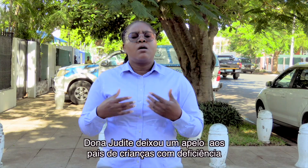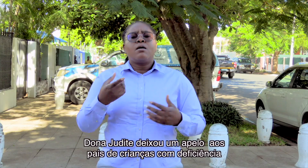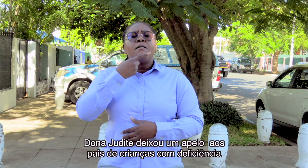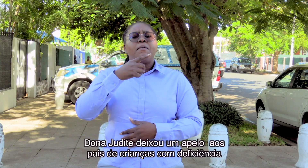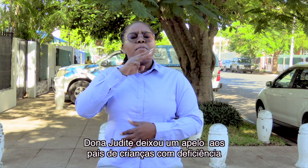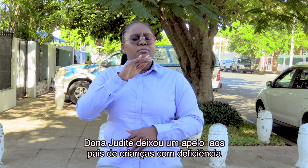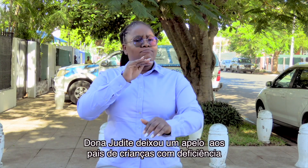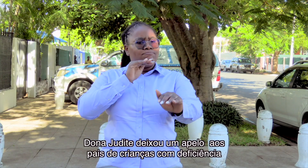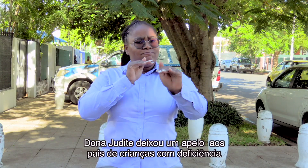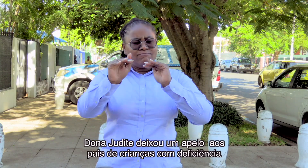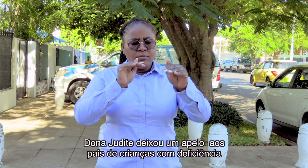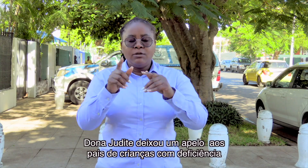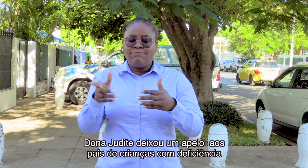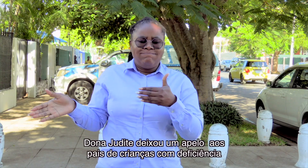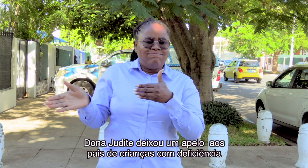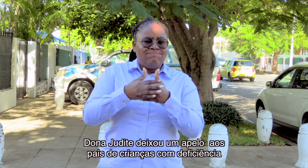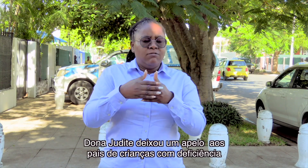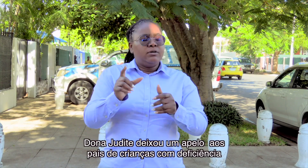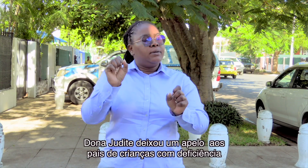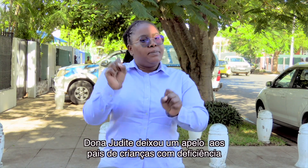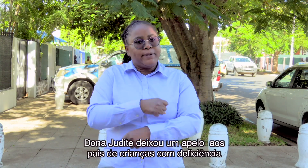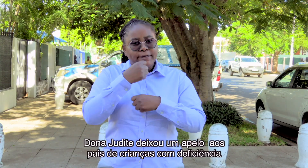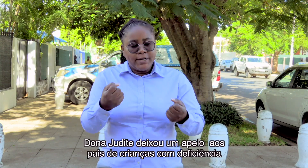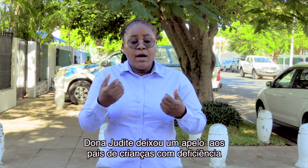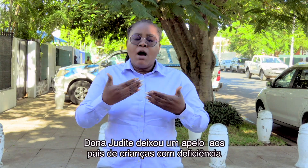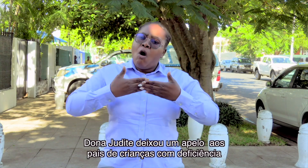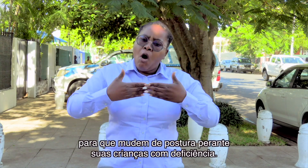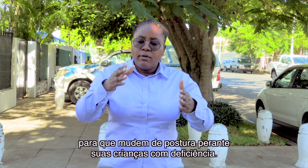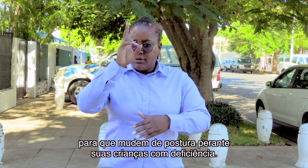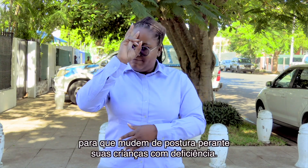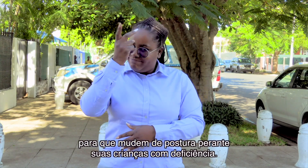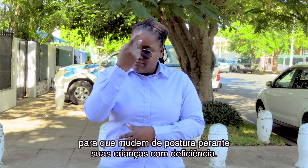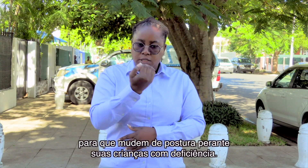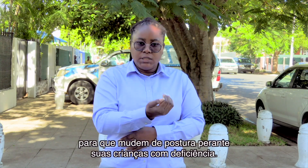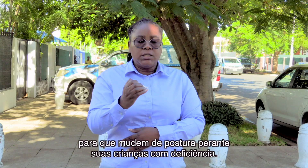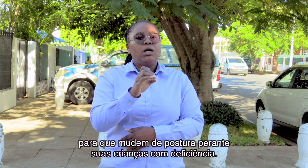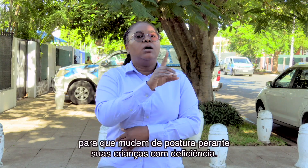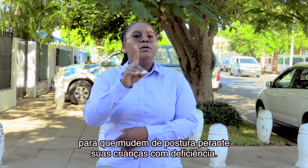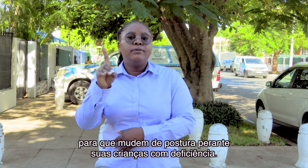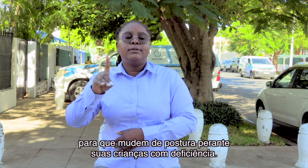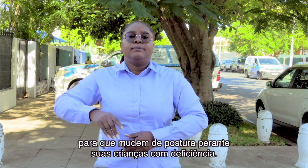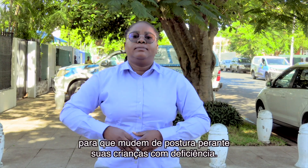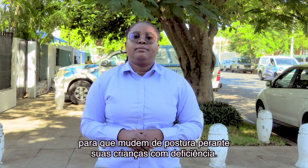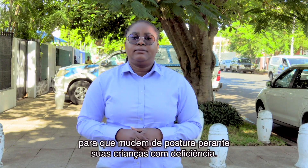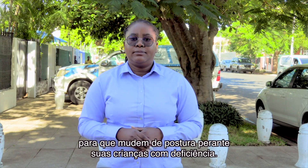Dona Judite deixou um apelo aos pais de crianças com deficiência para que mudem de postura perante suas crianças com